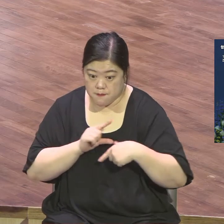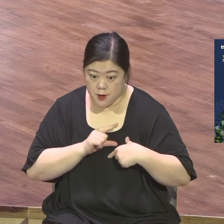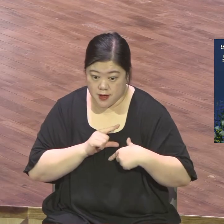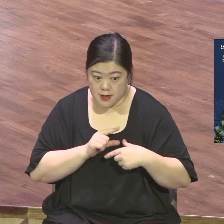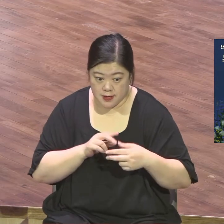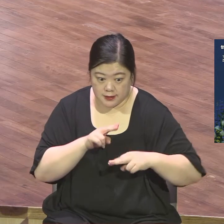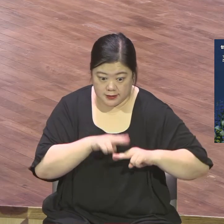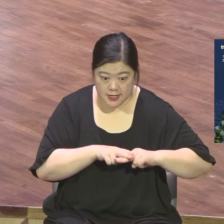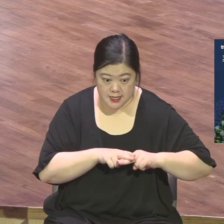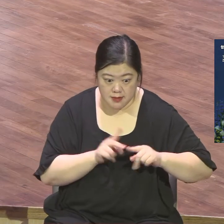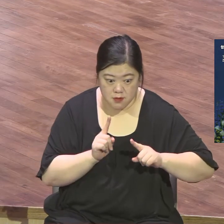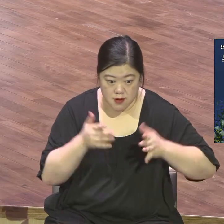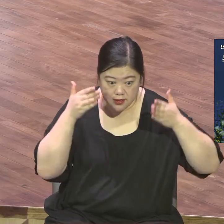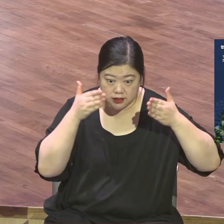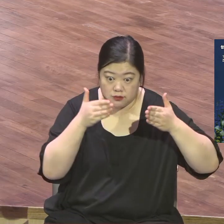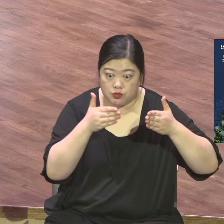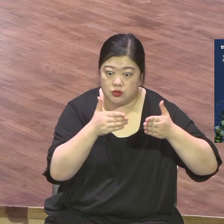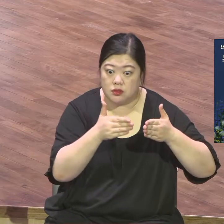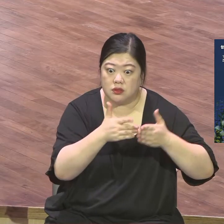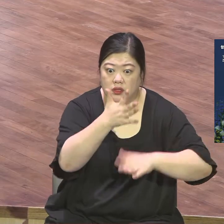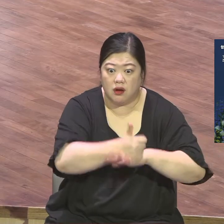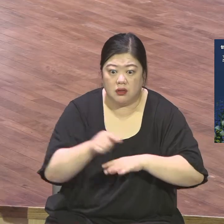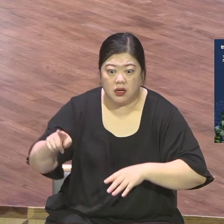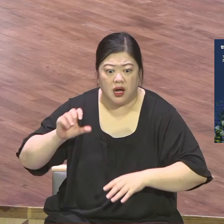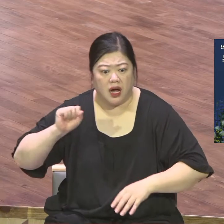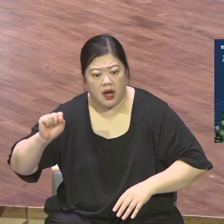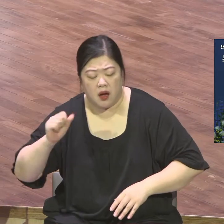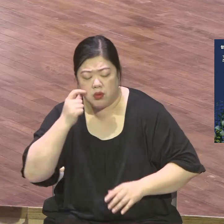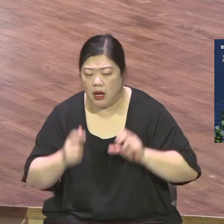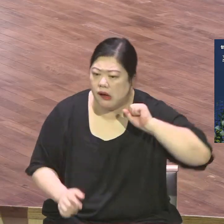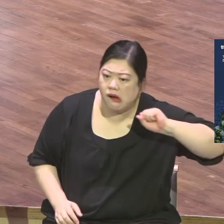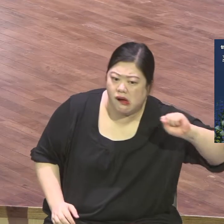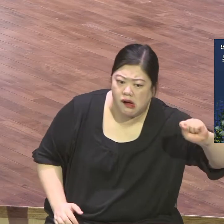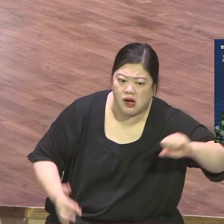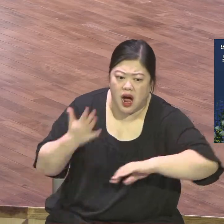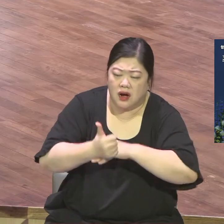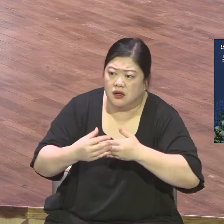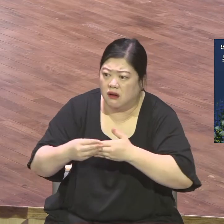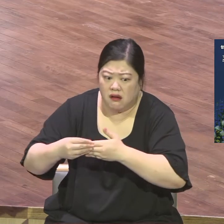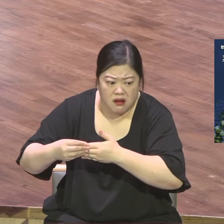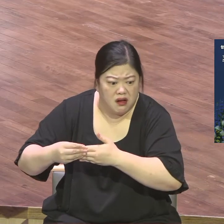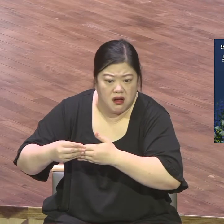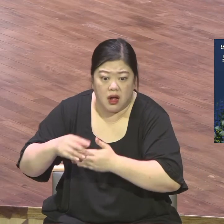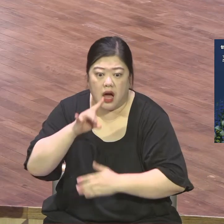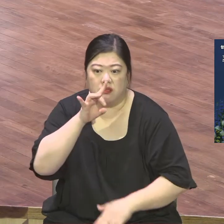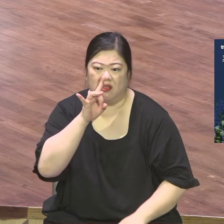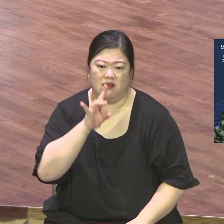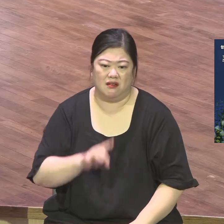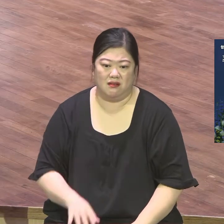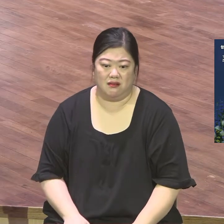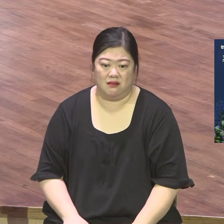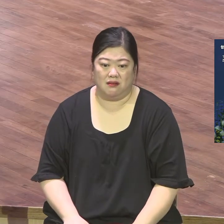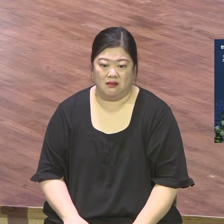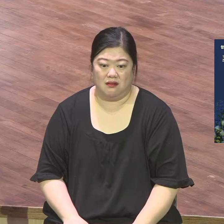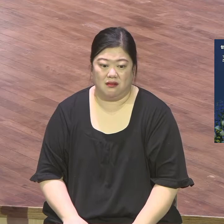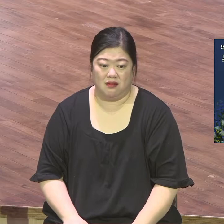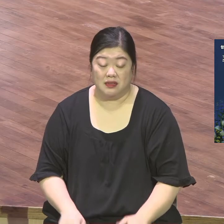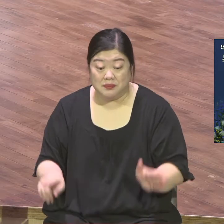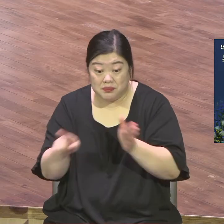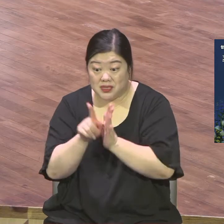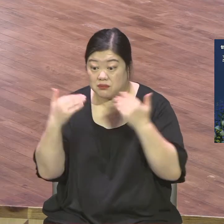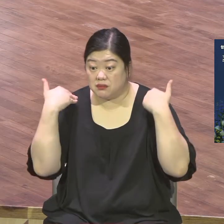겁니다. 삼오직으로 각인 뿌리 체질 되지 않으면 절대 성장 안 됩니다. 믿음 태보합니다.